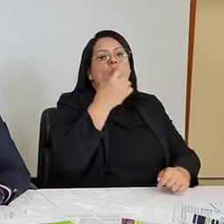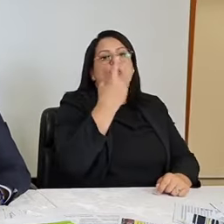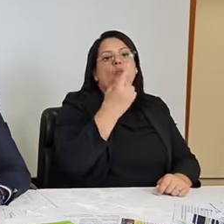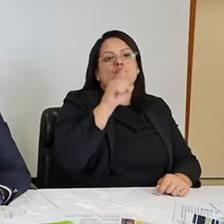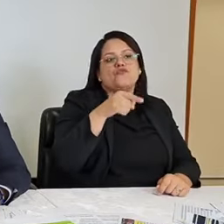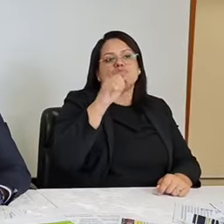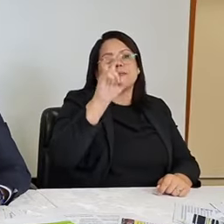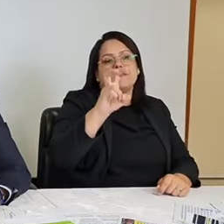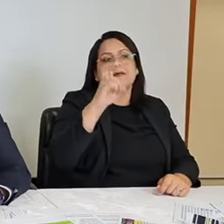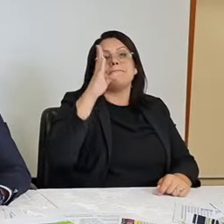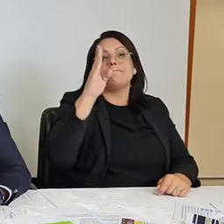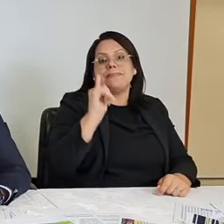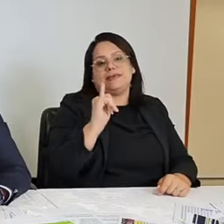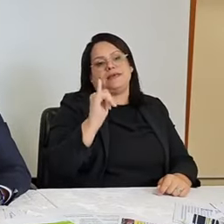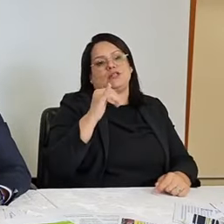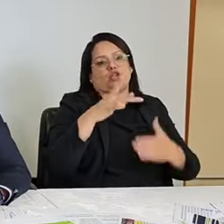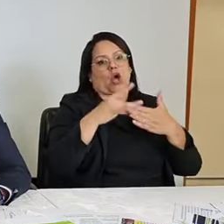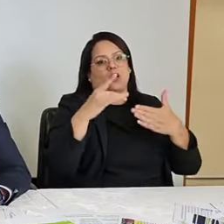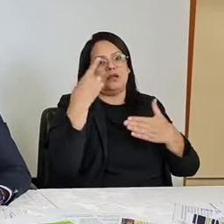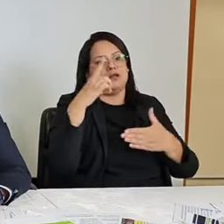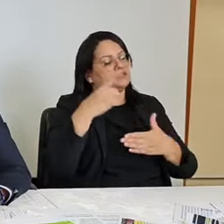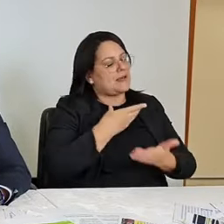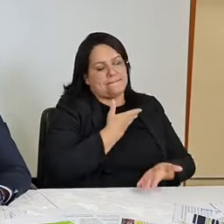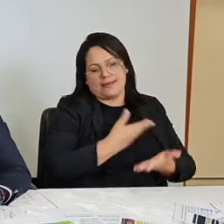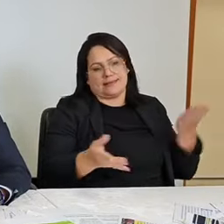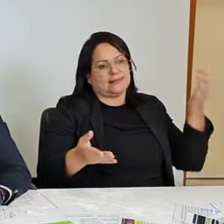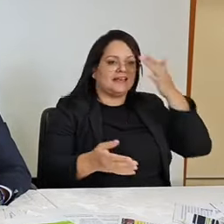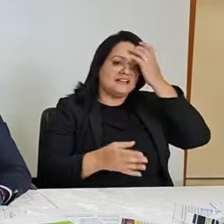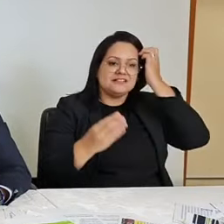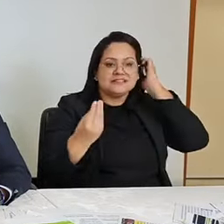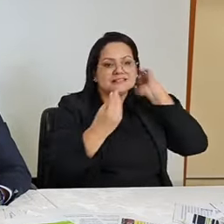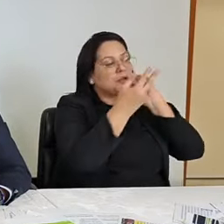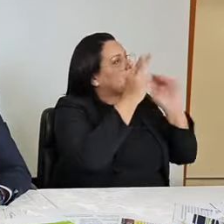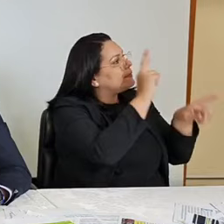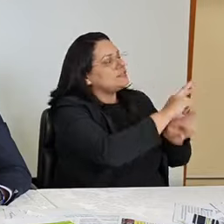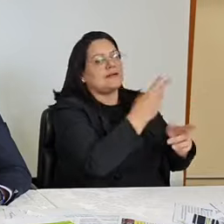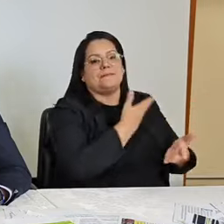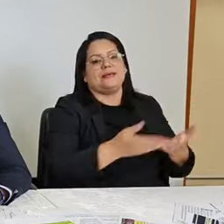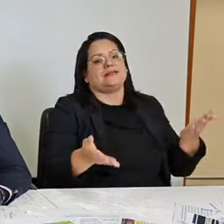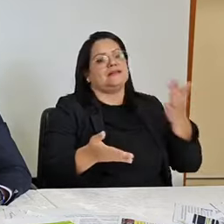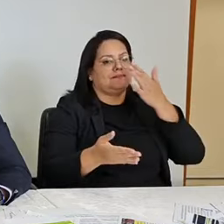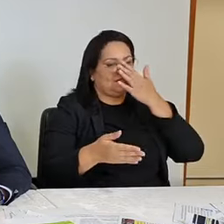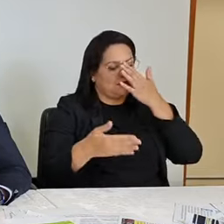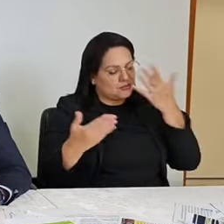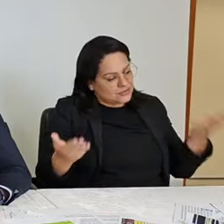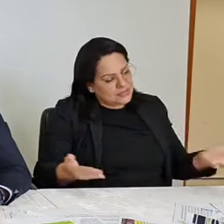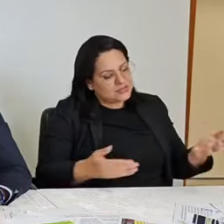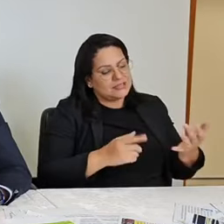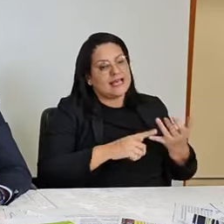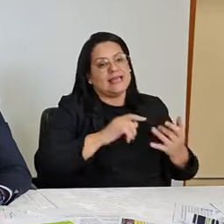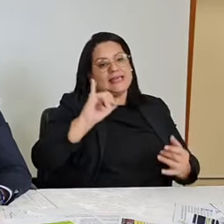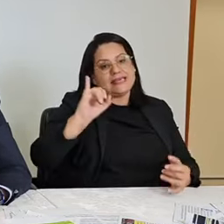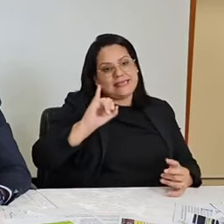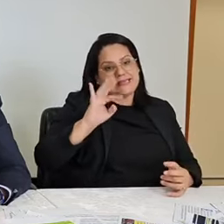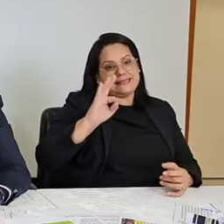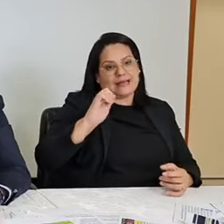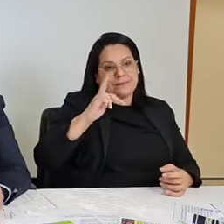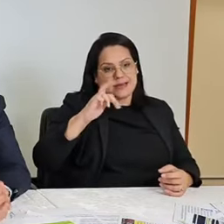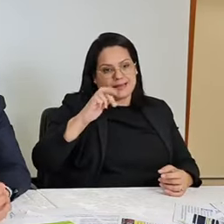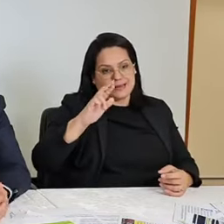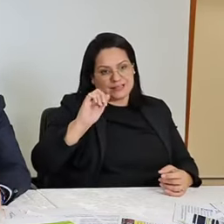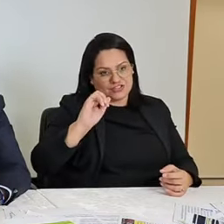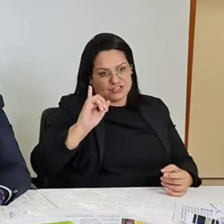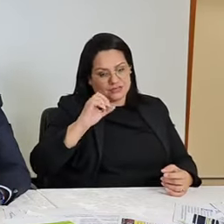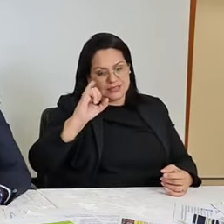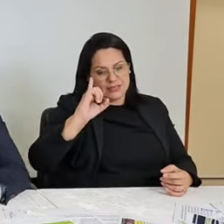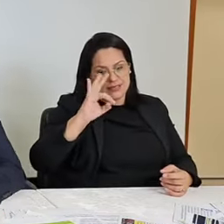cobrança desses valores, presidente, como é relação intergovernamental, é tocada pelo governo federal, Itamaraty, com o Ministério da Economia, e eles fazem